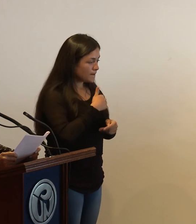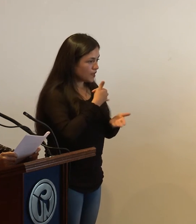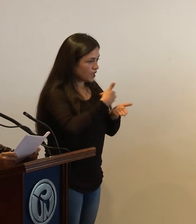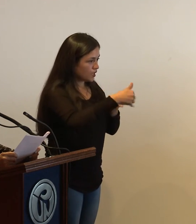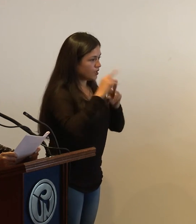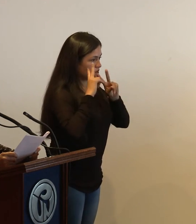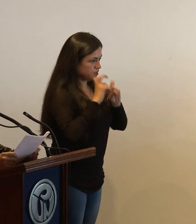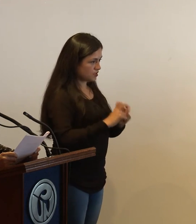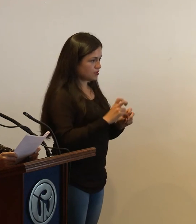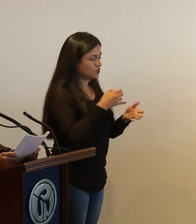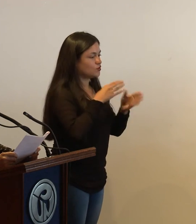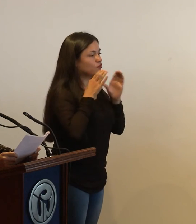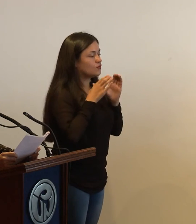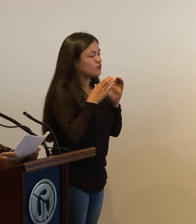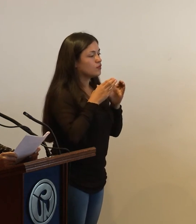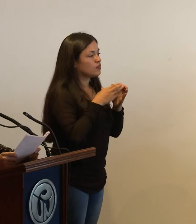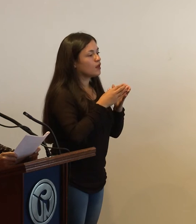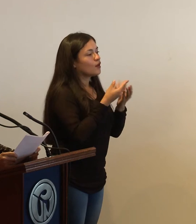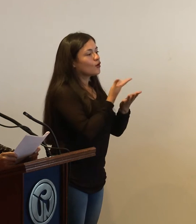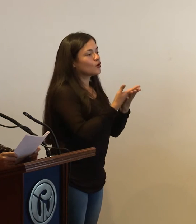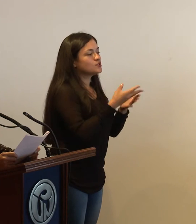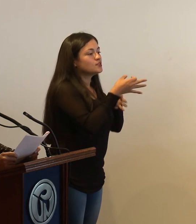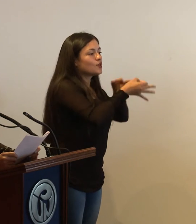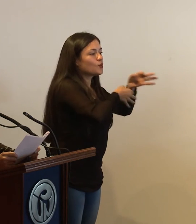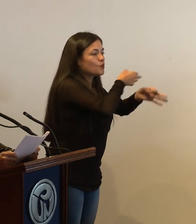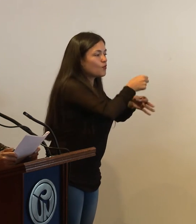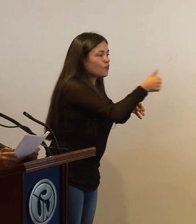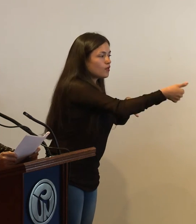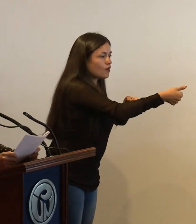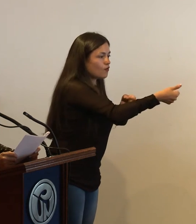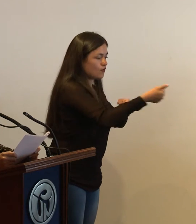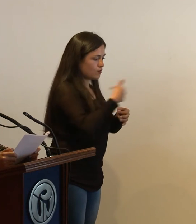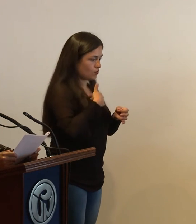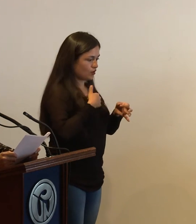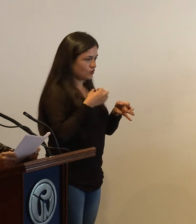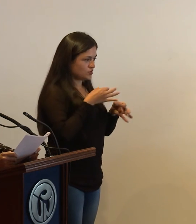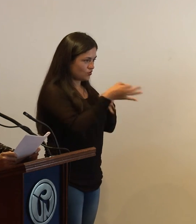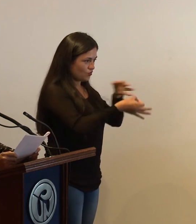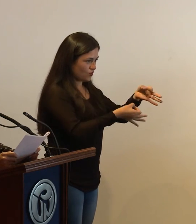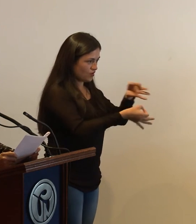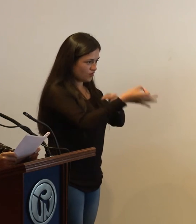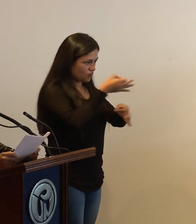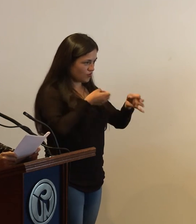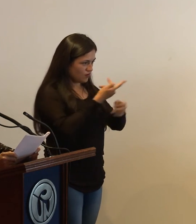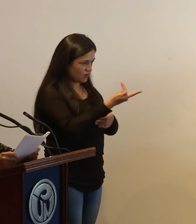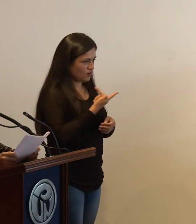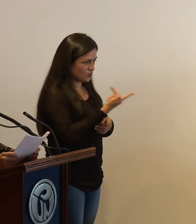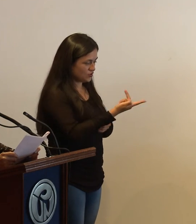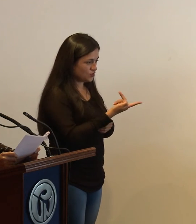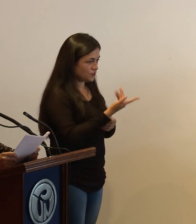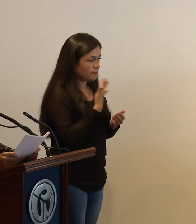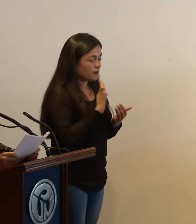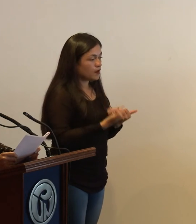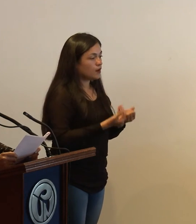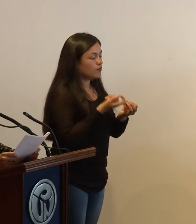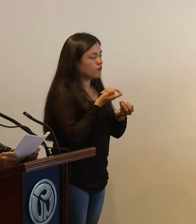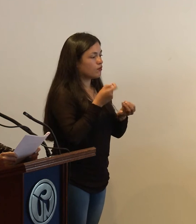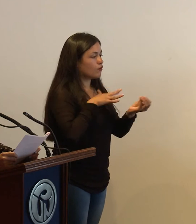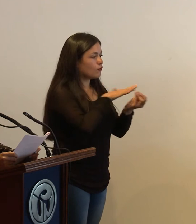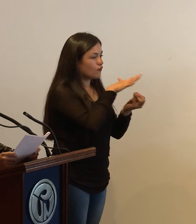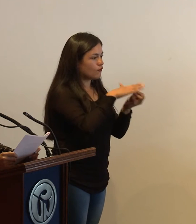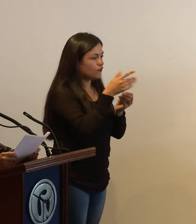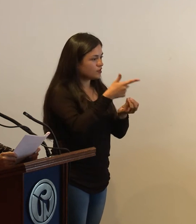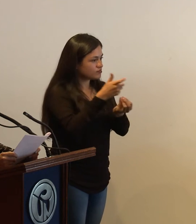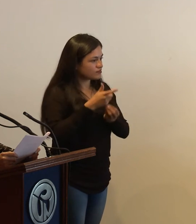cocuidado, pensamos que para contribuir en la disolución, comillas, del conflicto armado reciente,